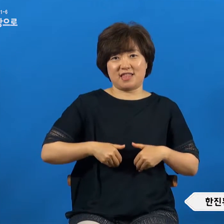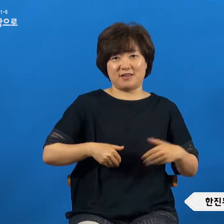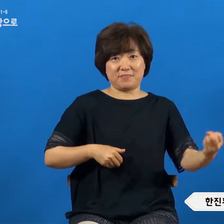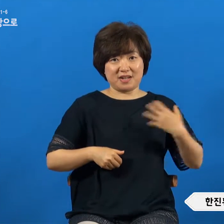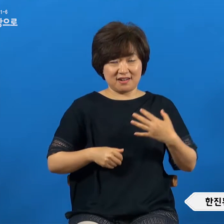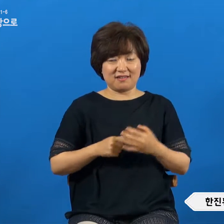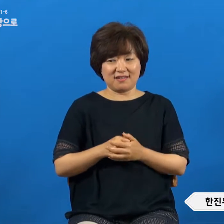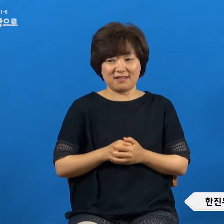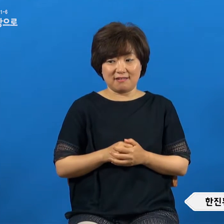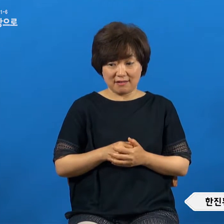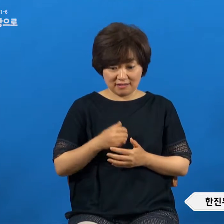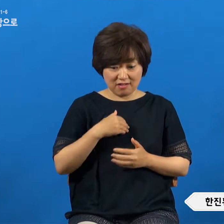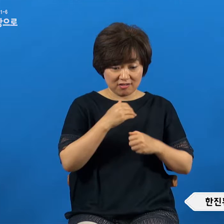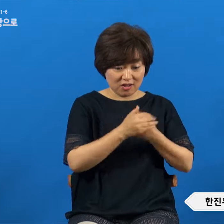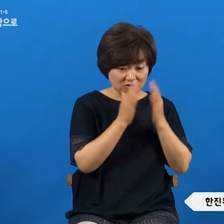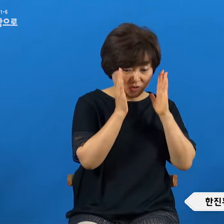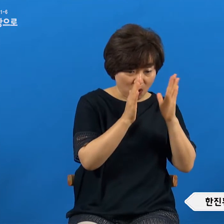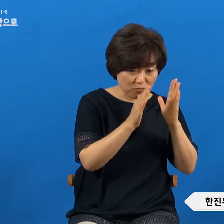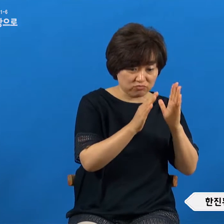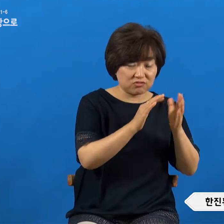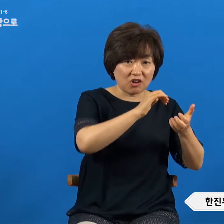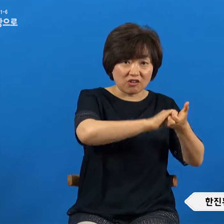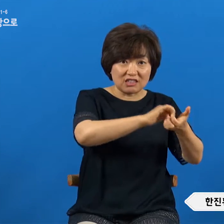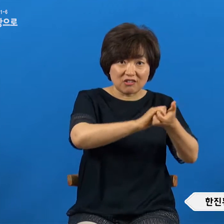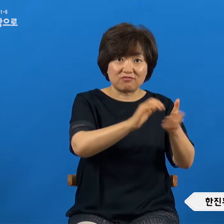정기적으로 성경 공부를 시작하게 된 것입니다.